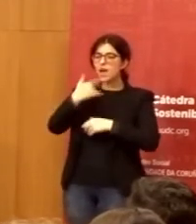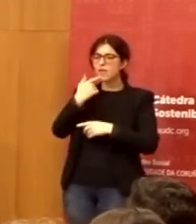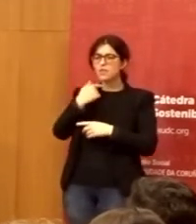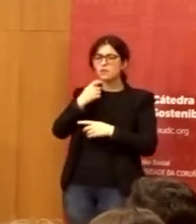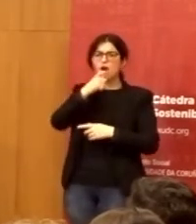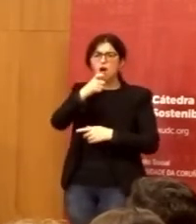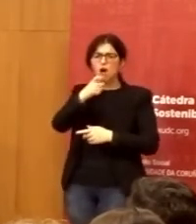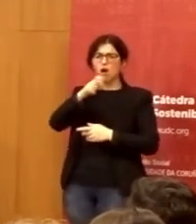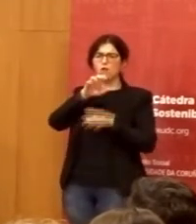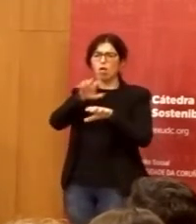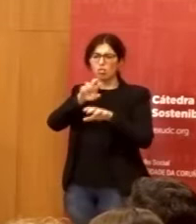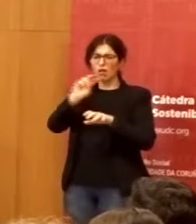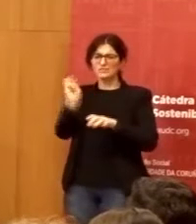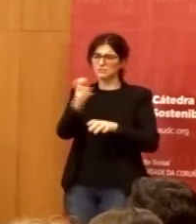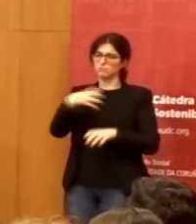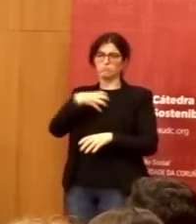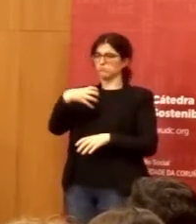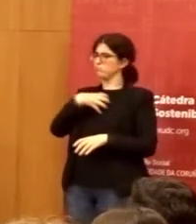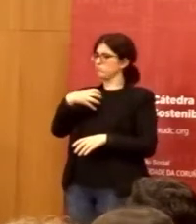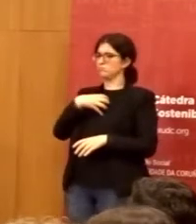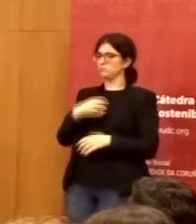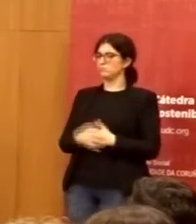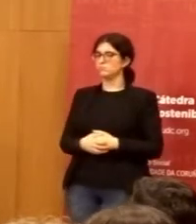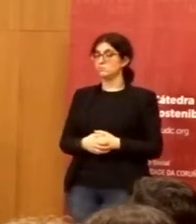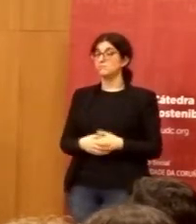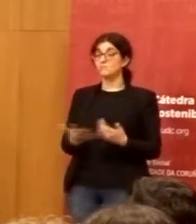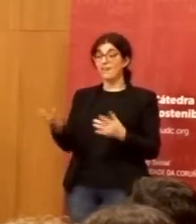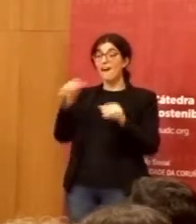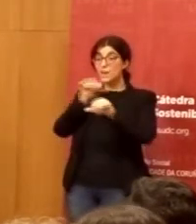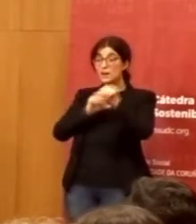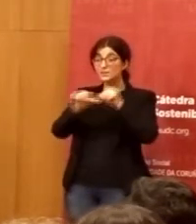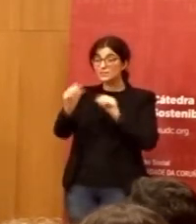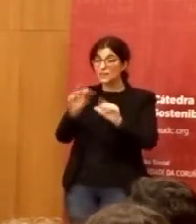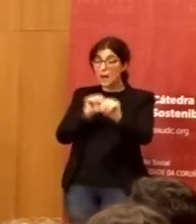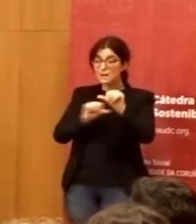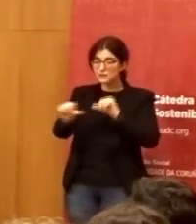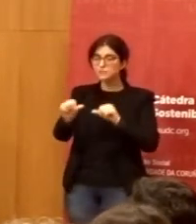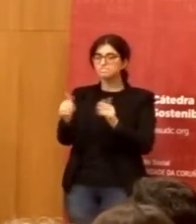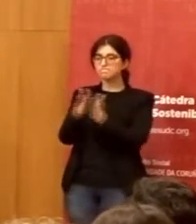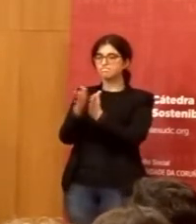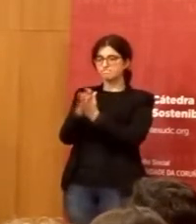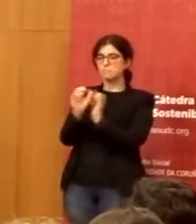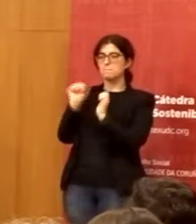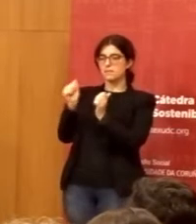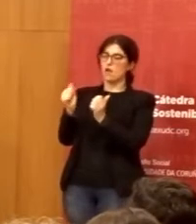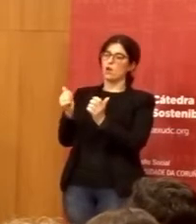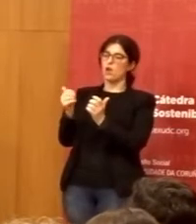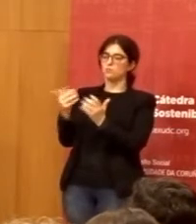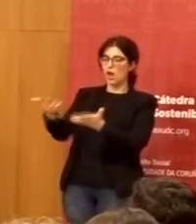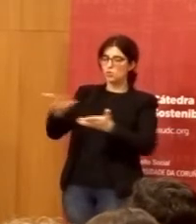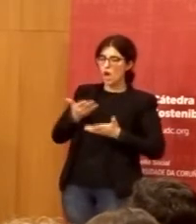ni insultar a ninguna persona. Desde ese momento, mis propios compañeros empezaron a preocuparse por mí y a